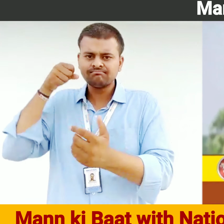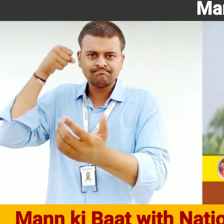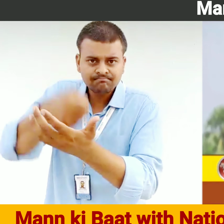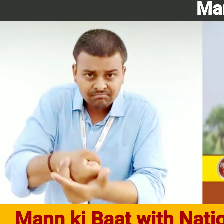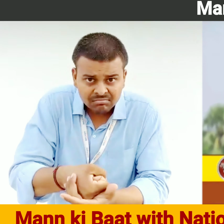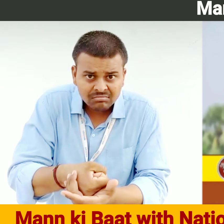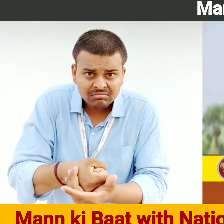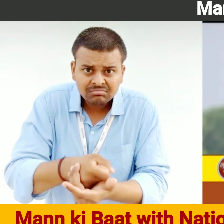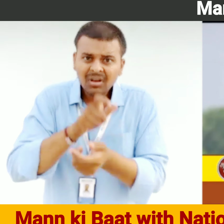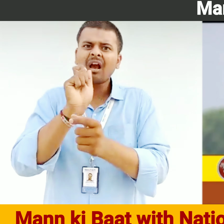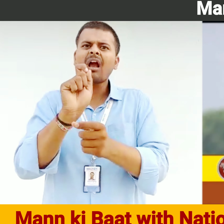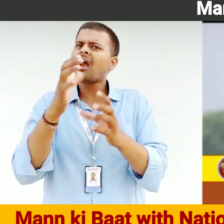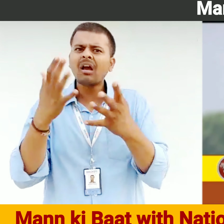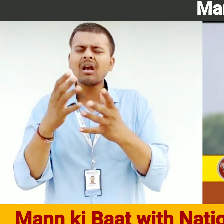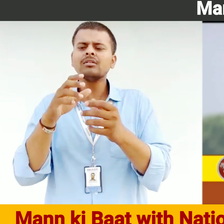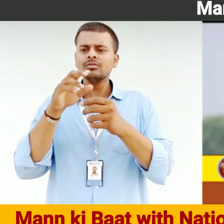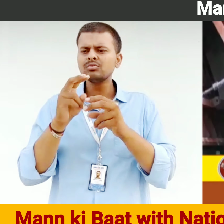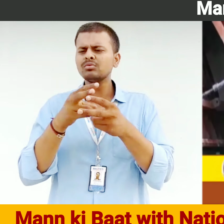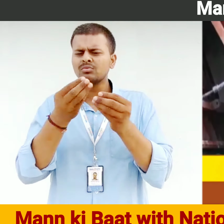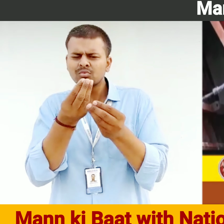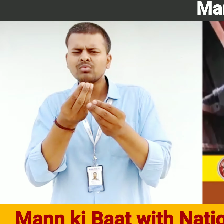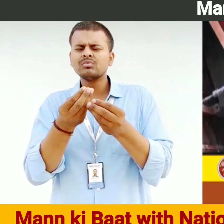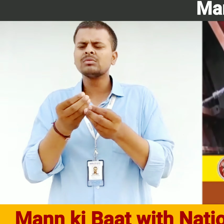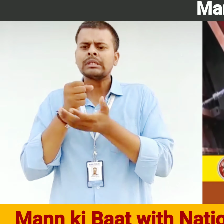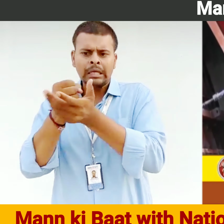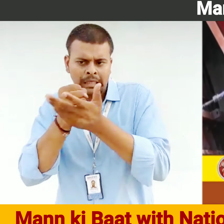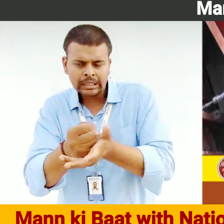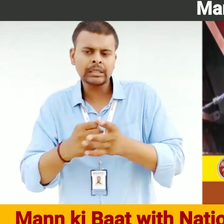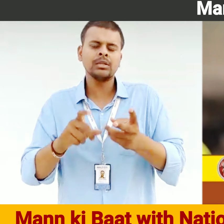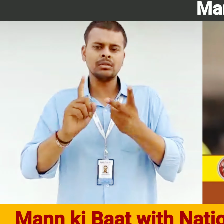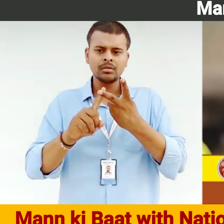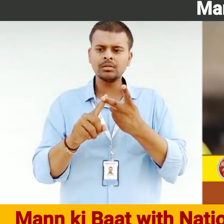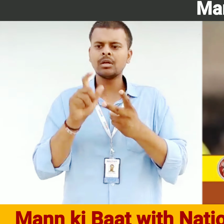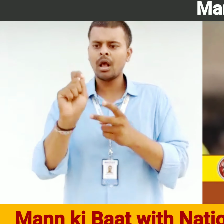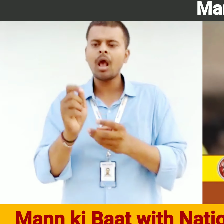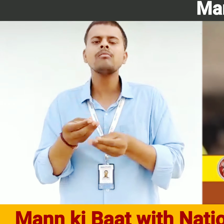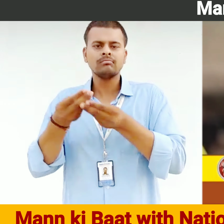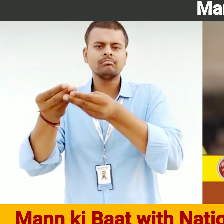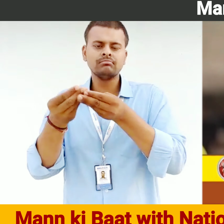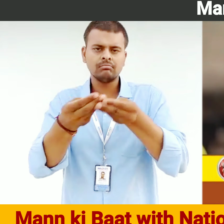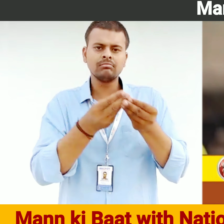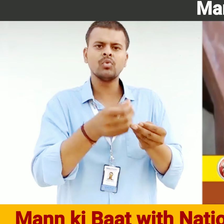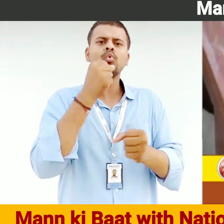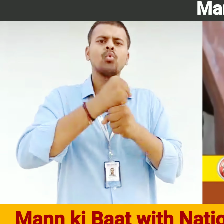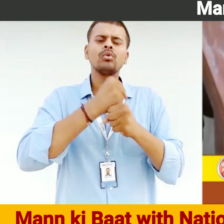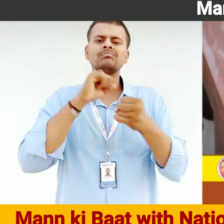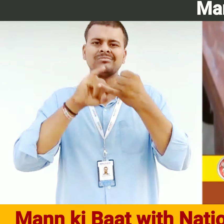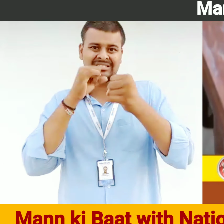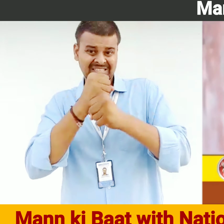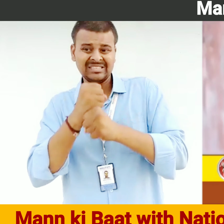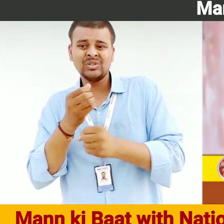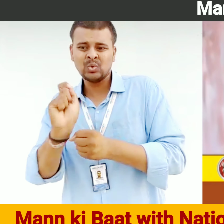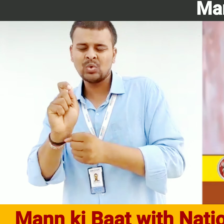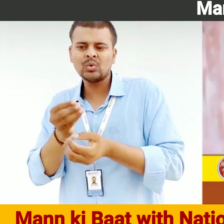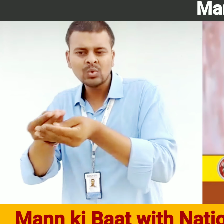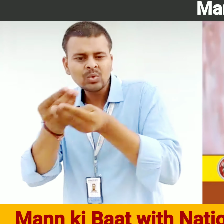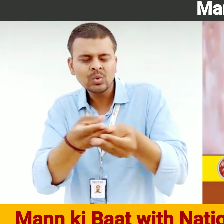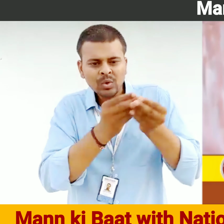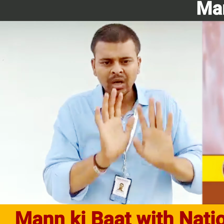स्टार्टअप्स इस काम में जुटे हैं, कहीं माइग्रेशन कमीशन बनाने की बात हो रही है। इसके अलावा केंद्र सरकार